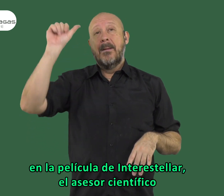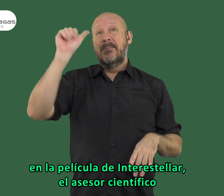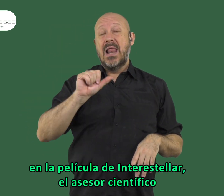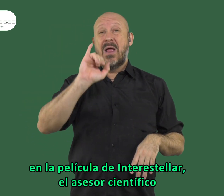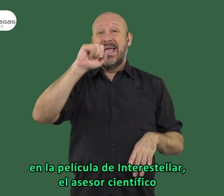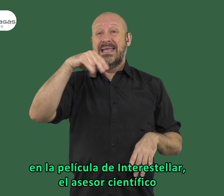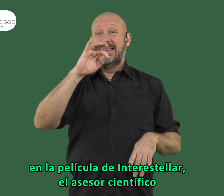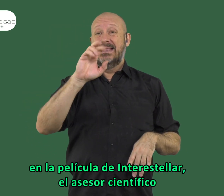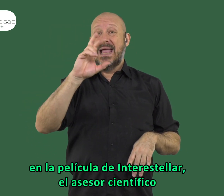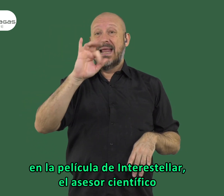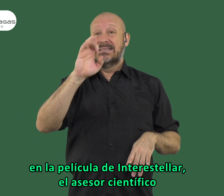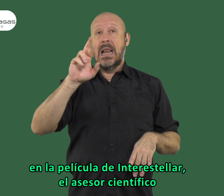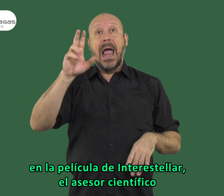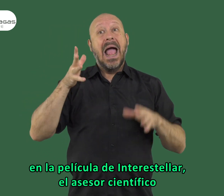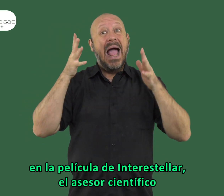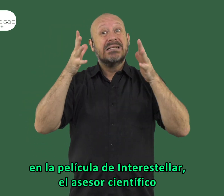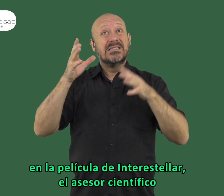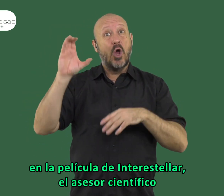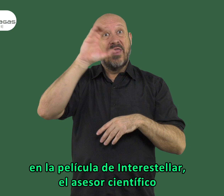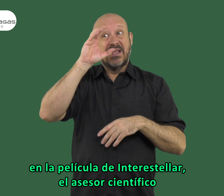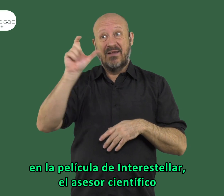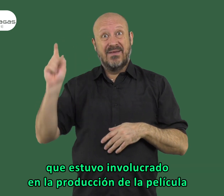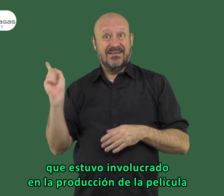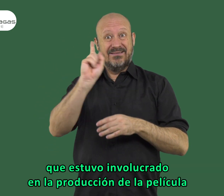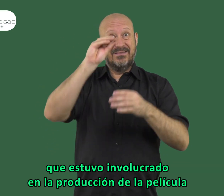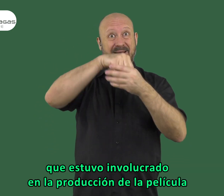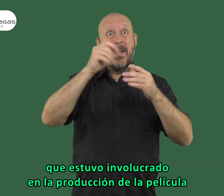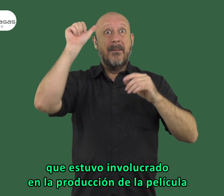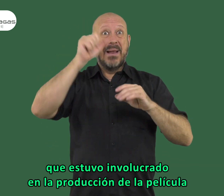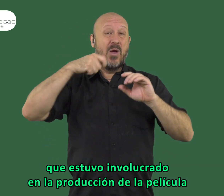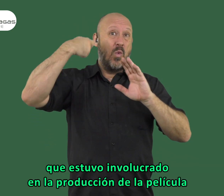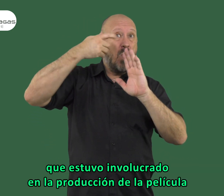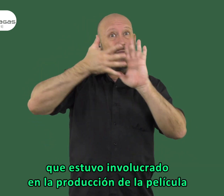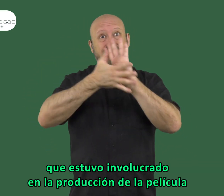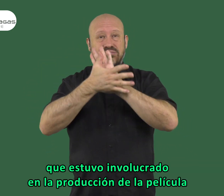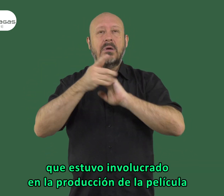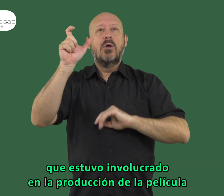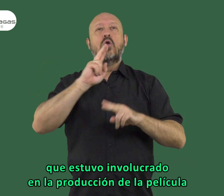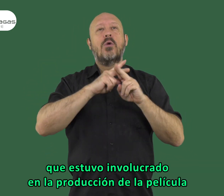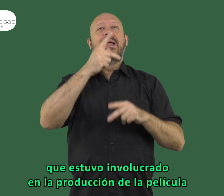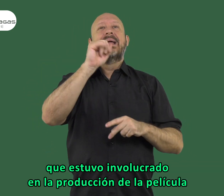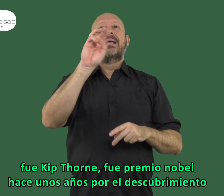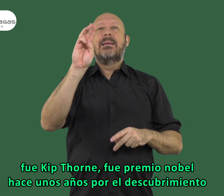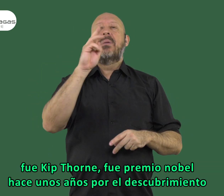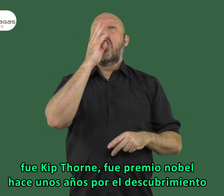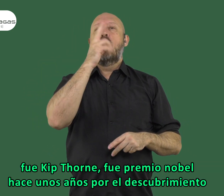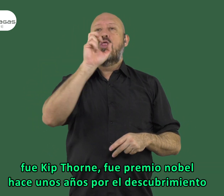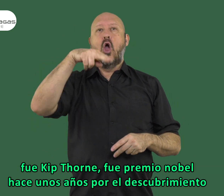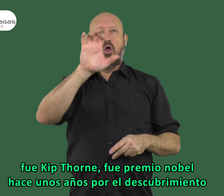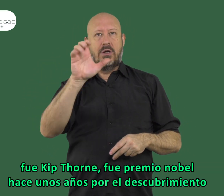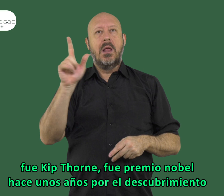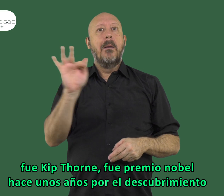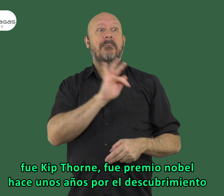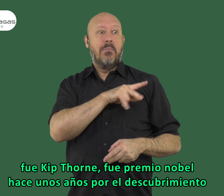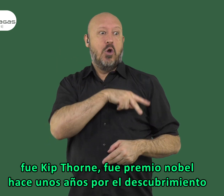la película de Interestelar, el asesor científico que estuvo involucrado en la producción de la película, fue Kip